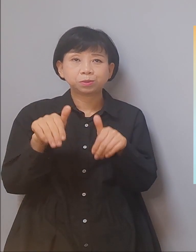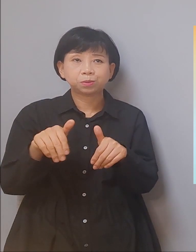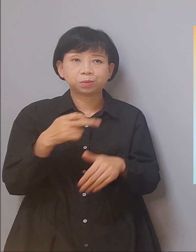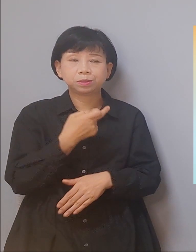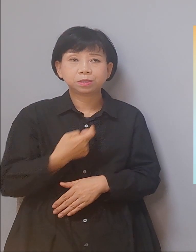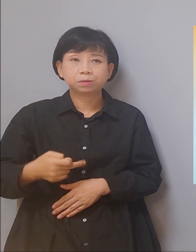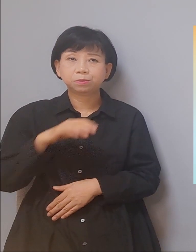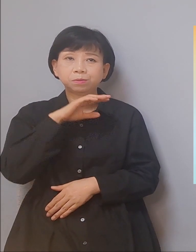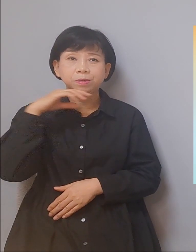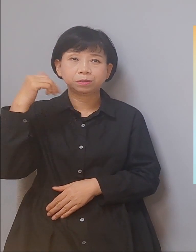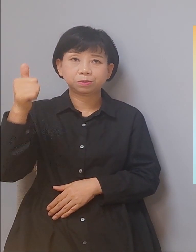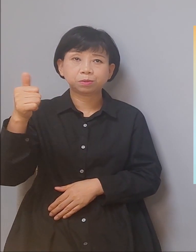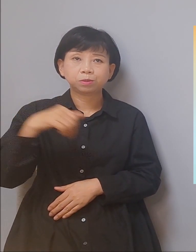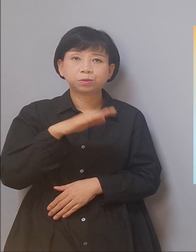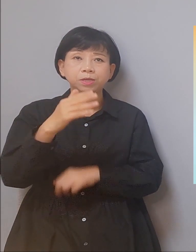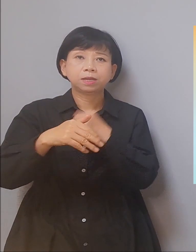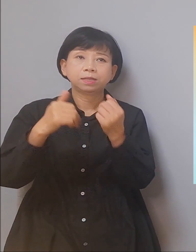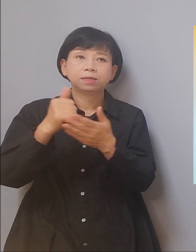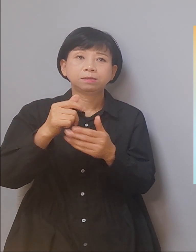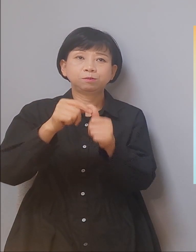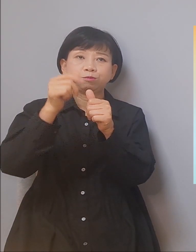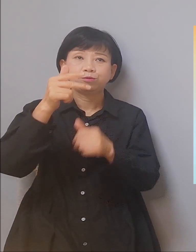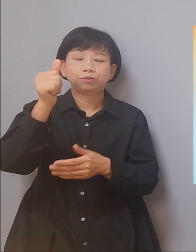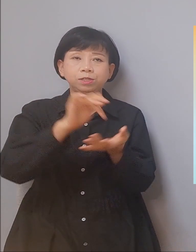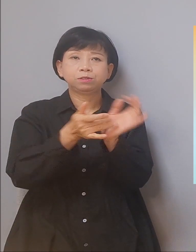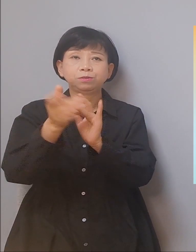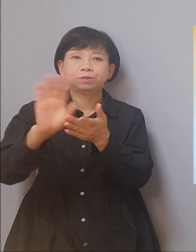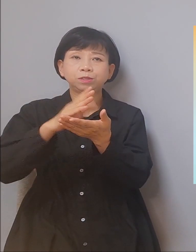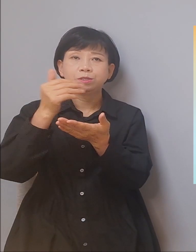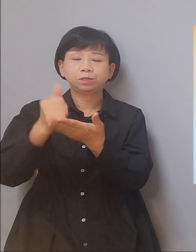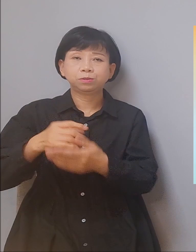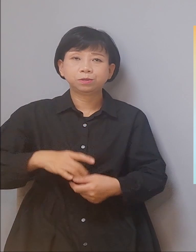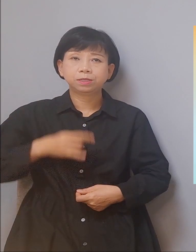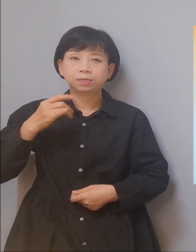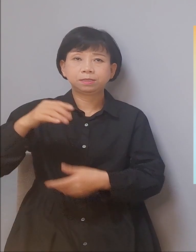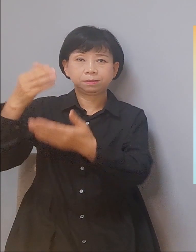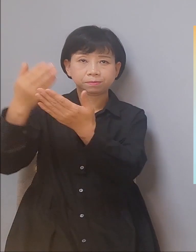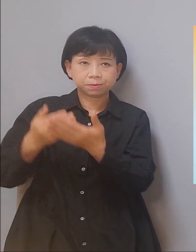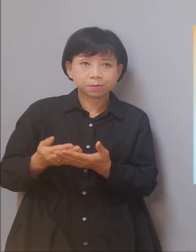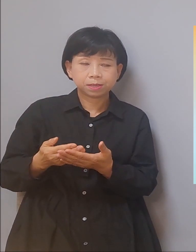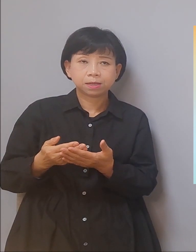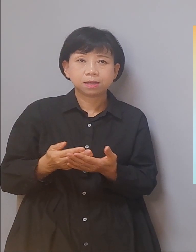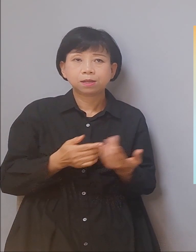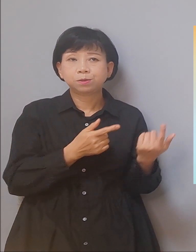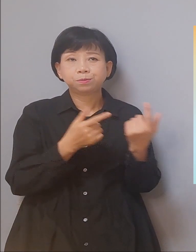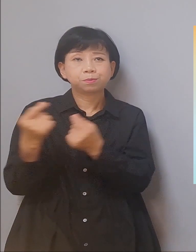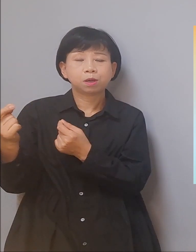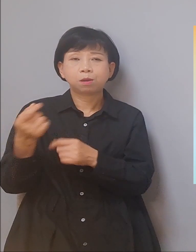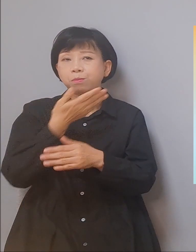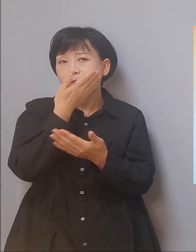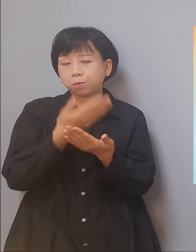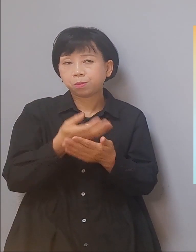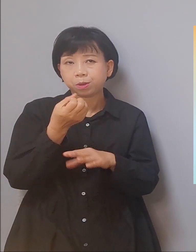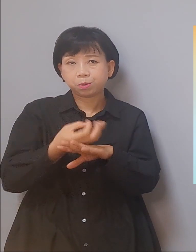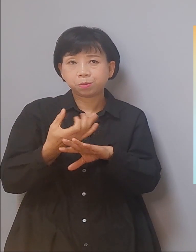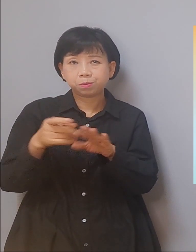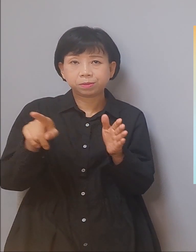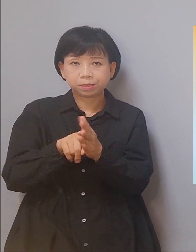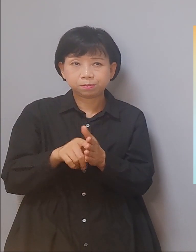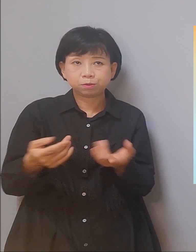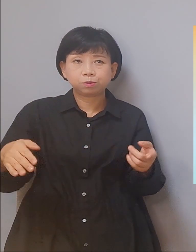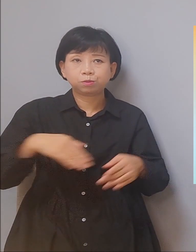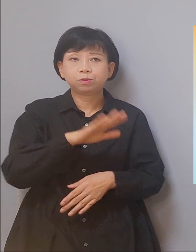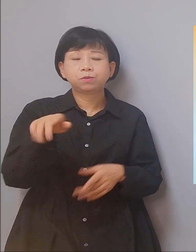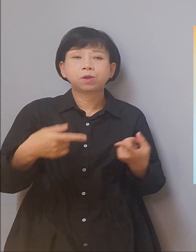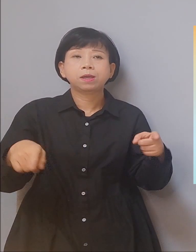사도인 시몬 베드로는 우리 하나님과 구주 예수 그리스도의 의를 힘입어 동일하게 보배로운 믿음을 우리와